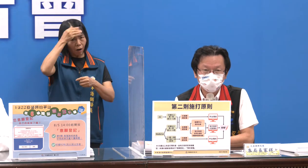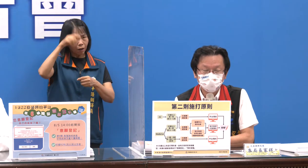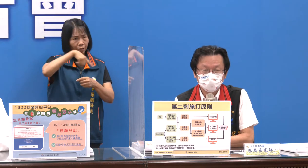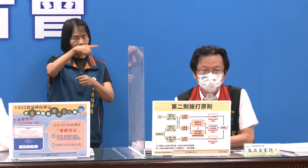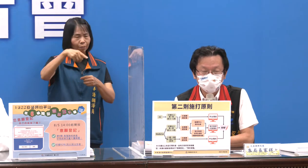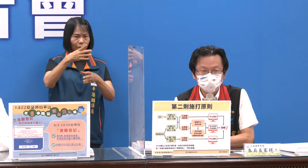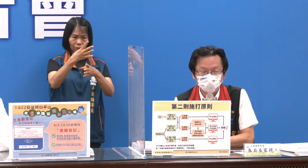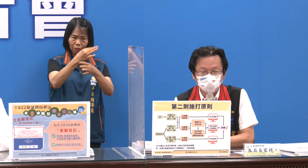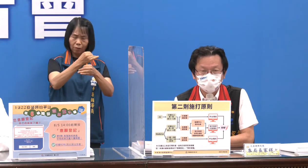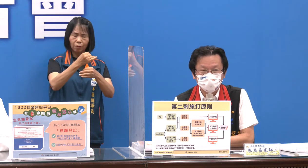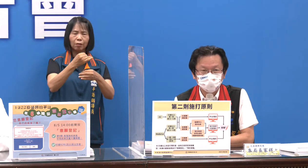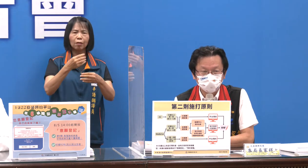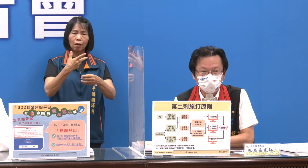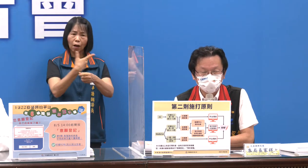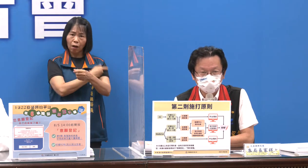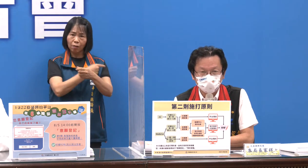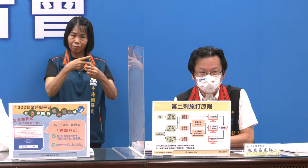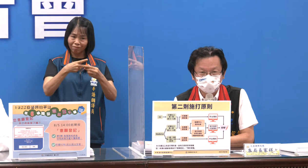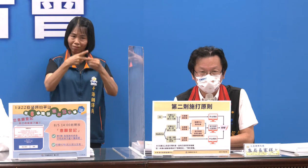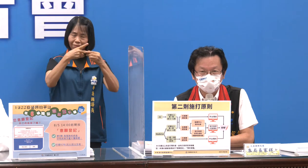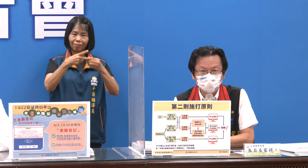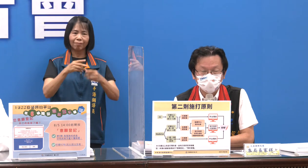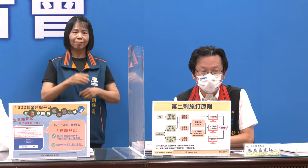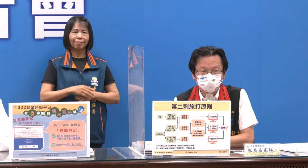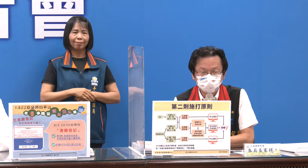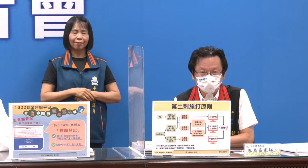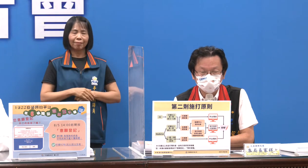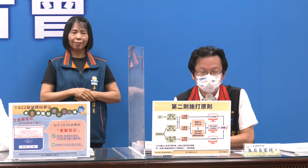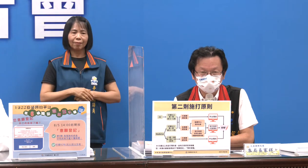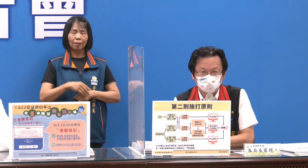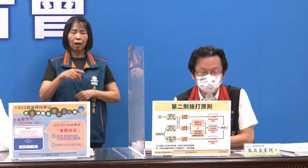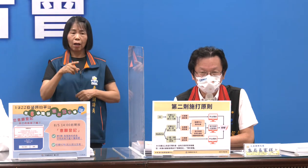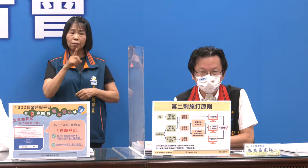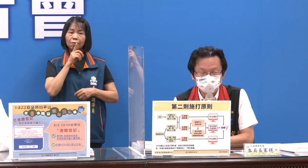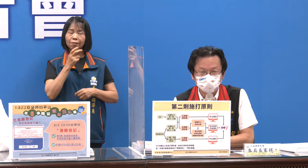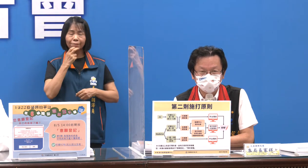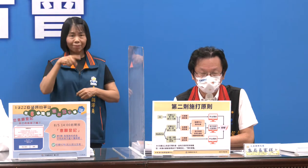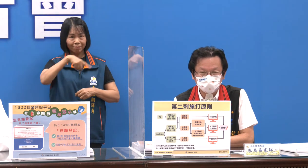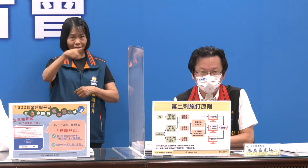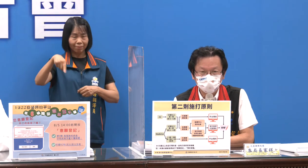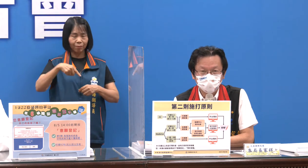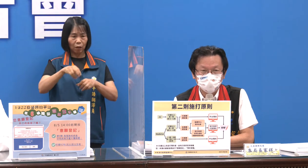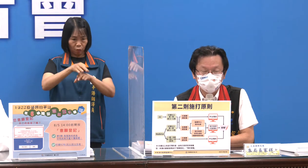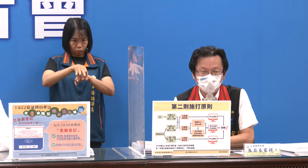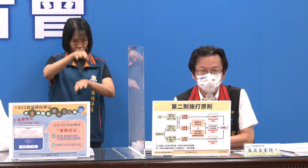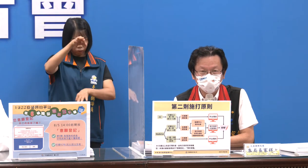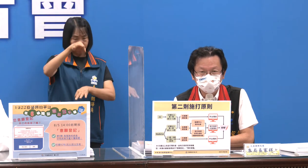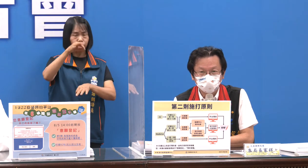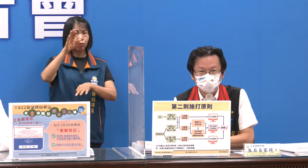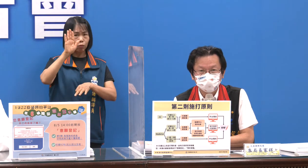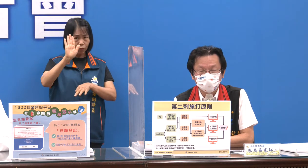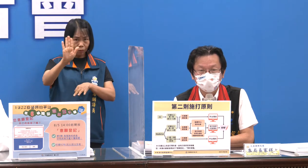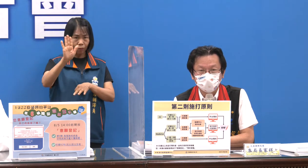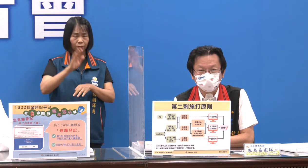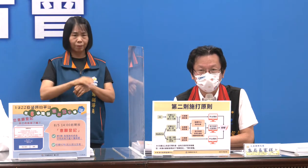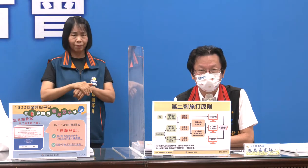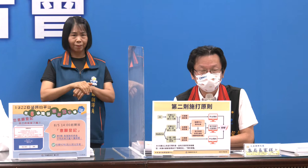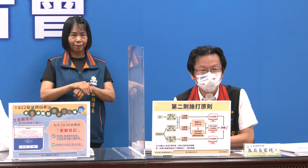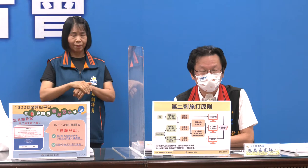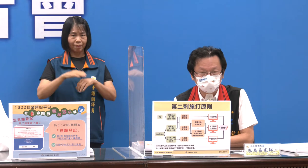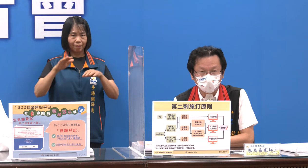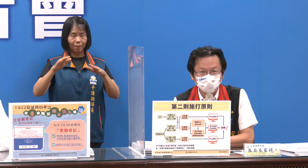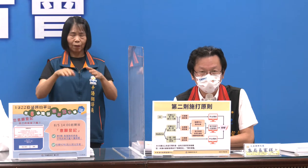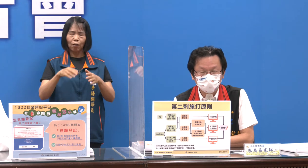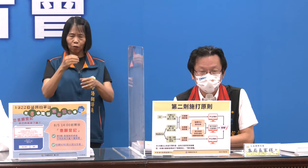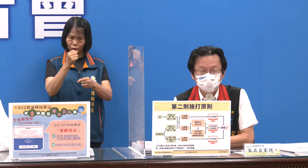分，因此呢，中央会把这个需要施打第二剂的长者，把它名册给制